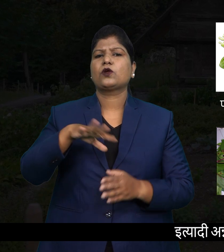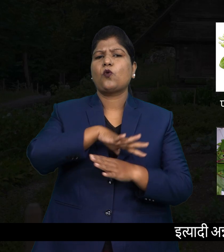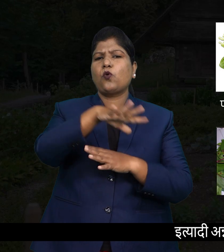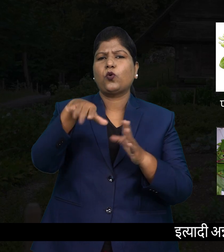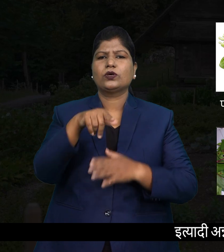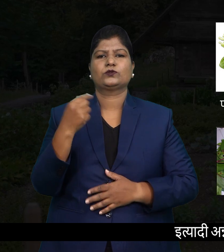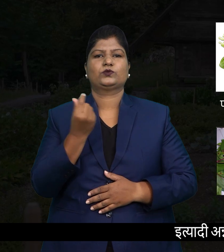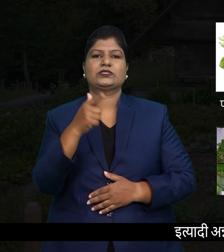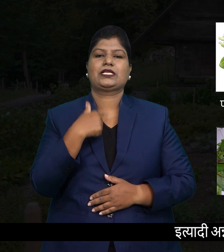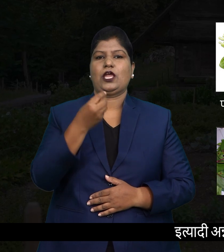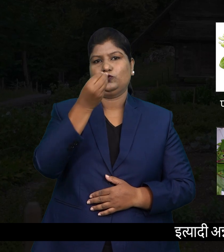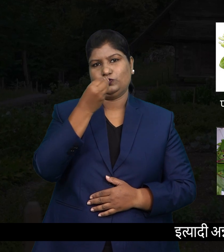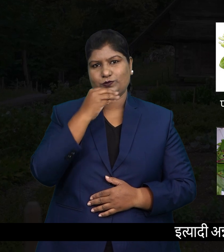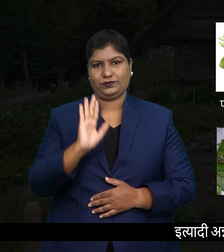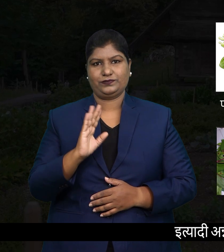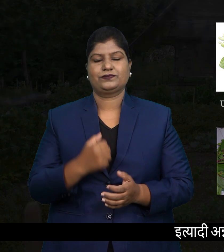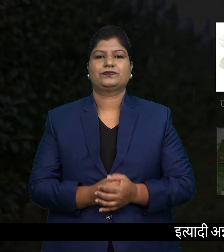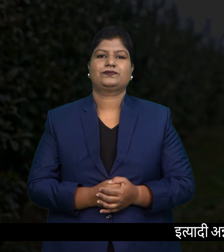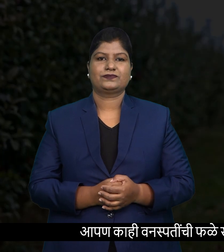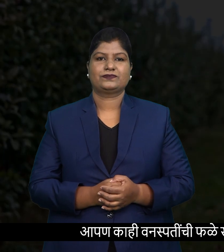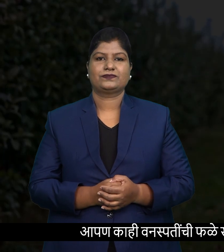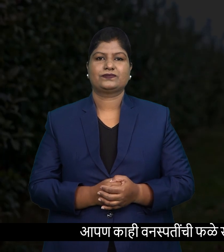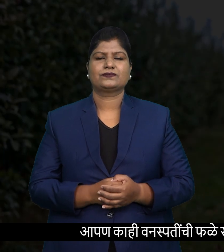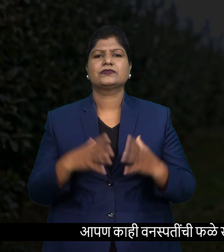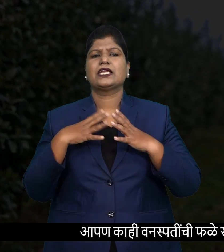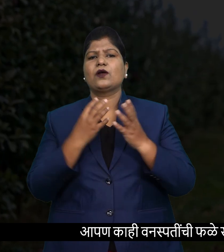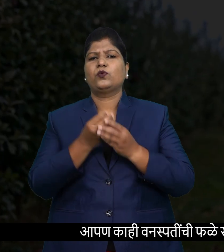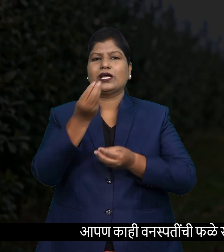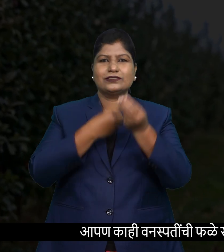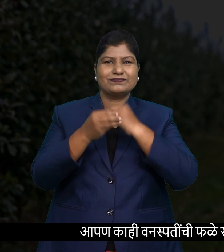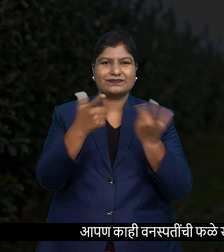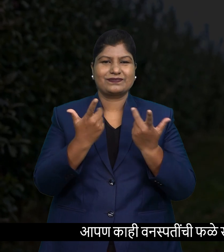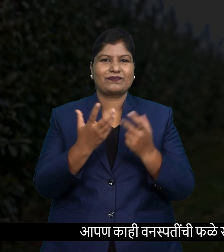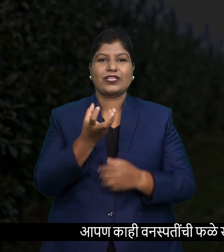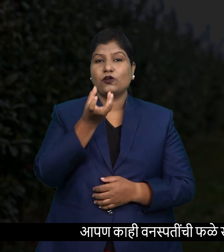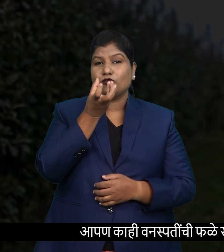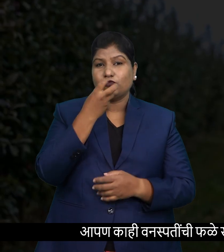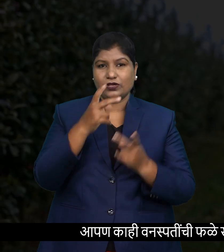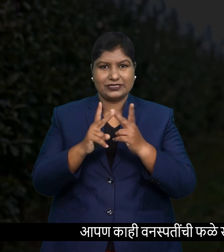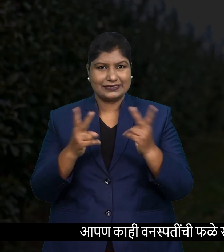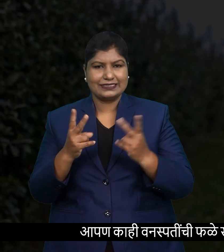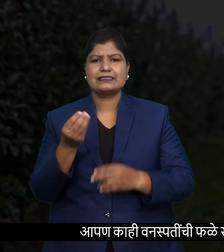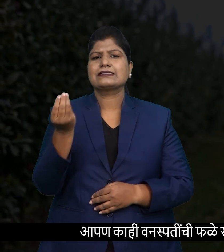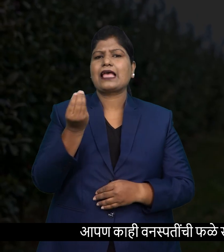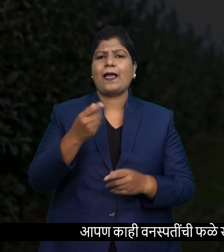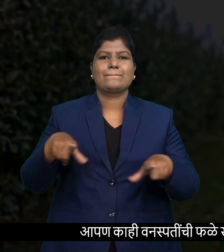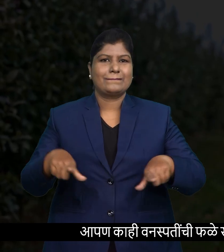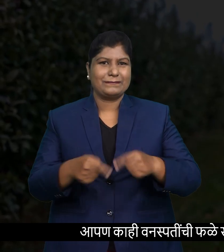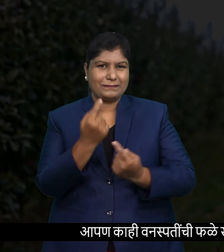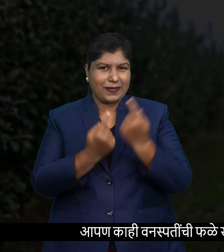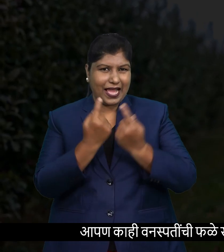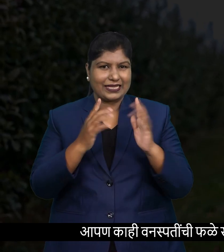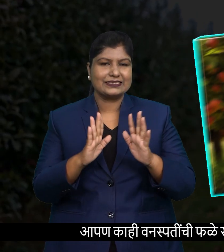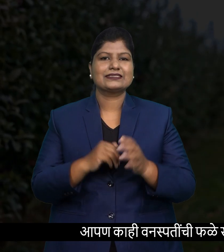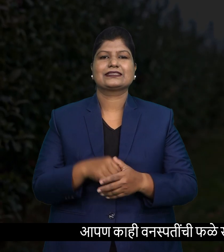इत्यादी अन्न म्हणून वापरली जातात. आपण काही वनस्पतींची फळे खातो आणि त्यांची उदाहरणे